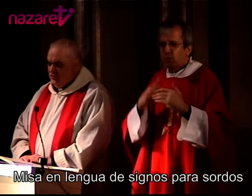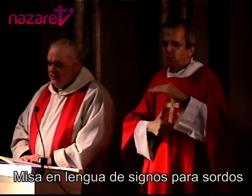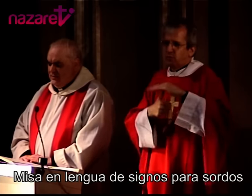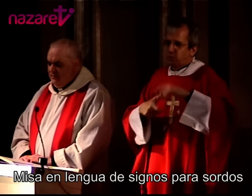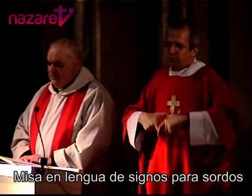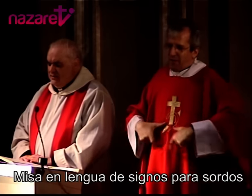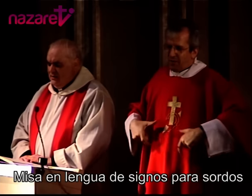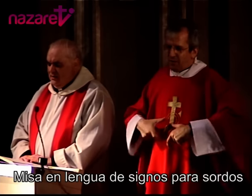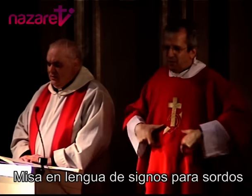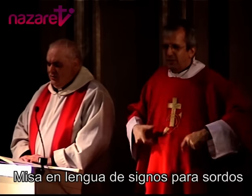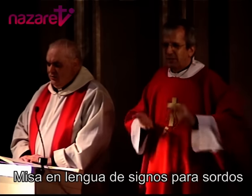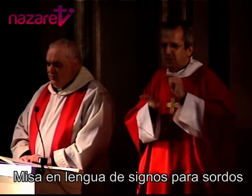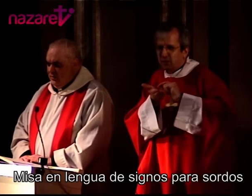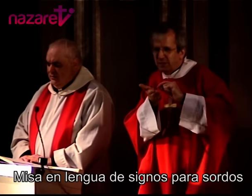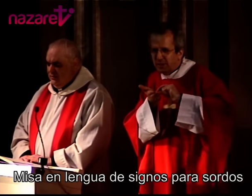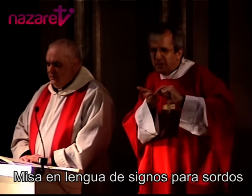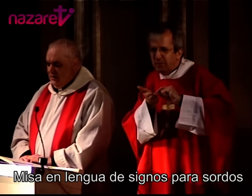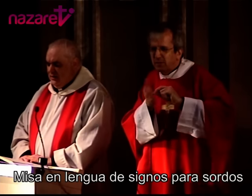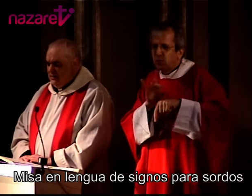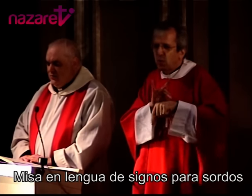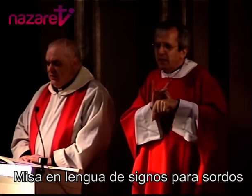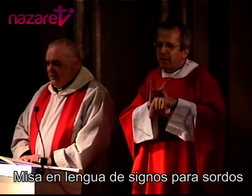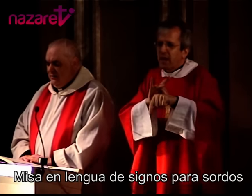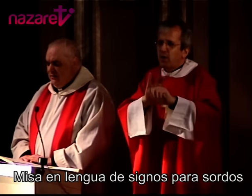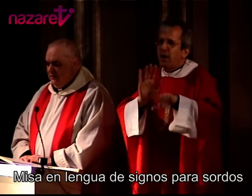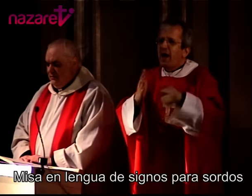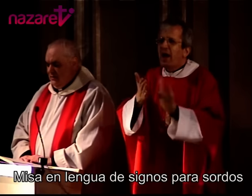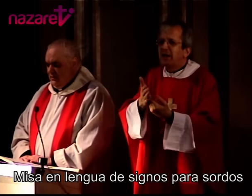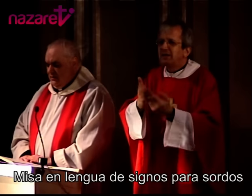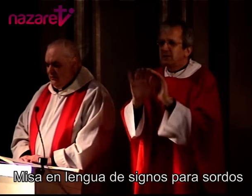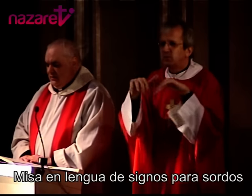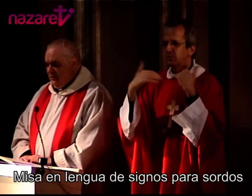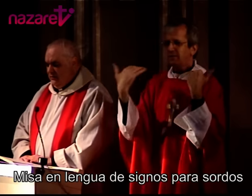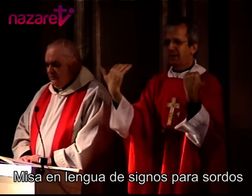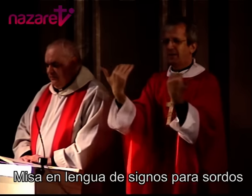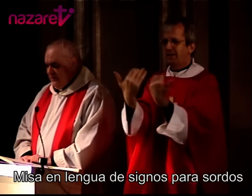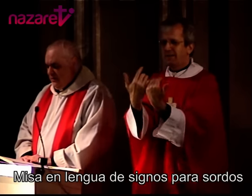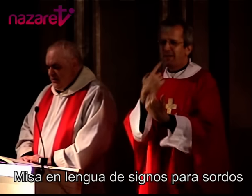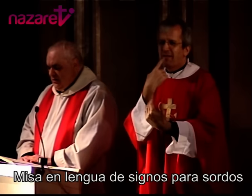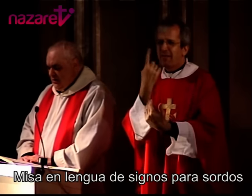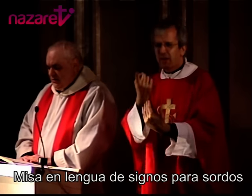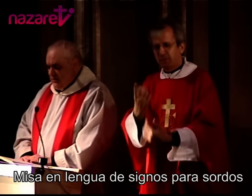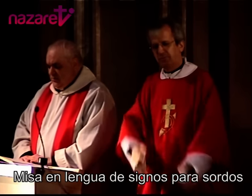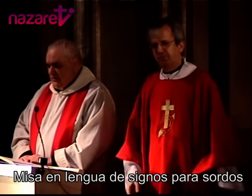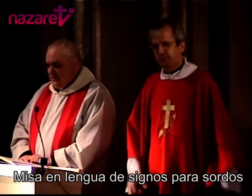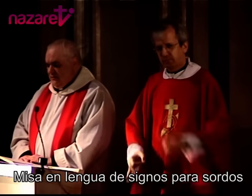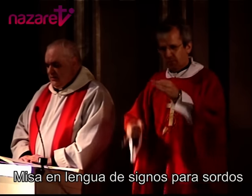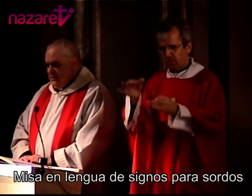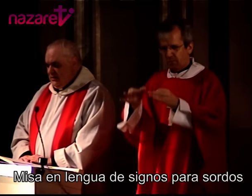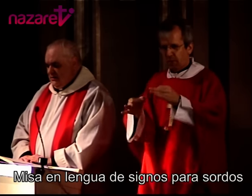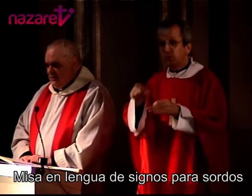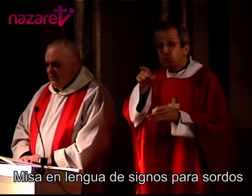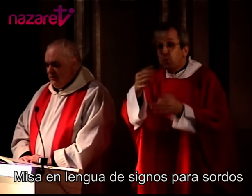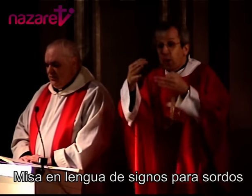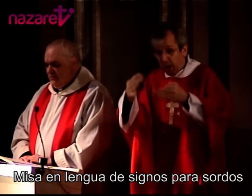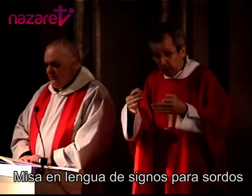sacerdotes y los escribas. Lo condujeron hasta su Sanedrín y le dijeron: «Si tú eres el